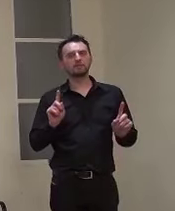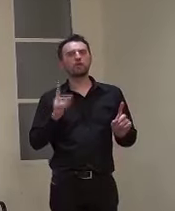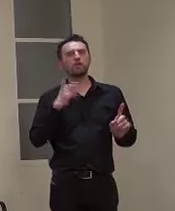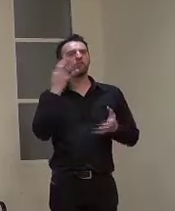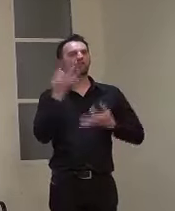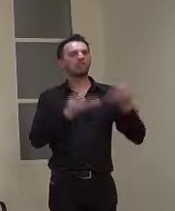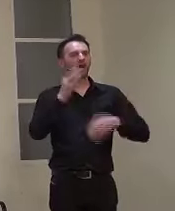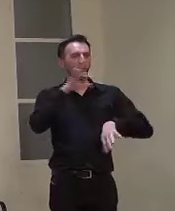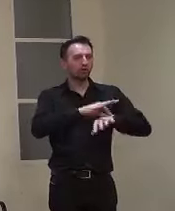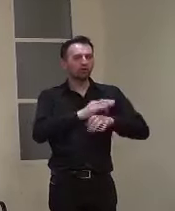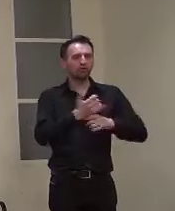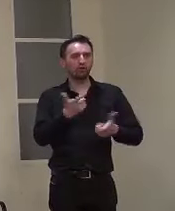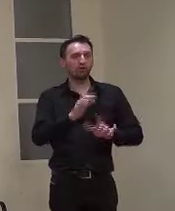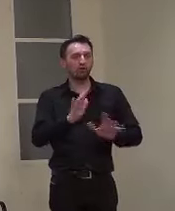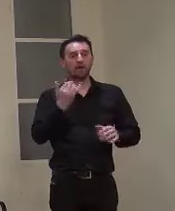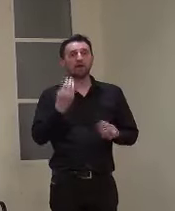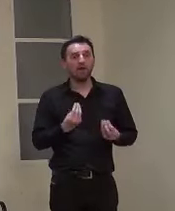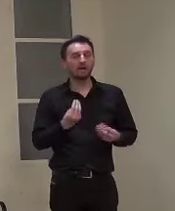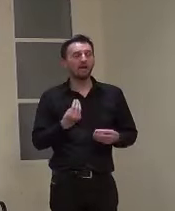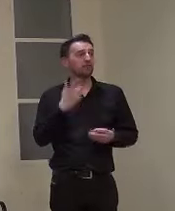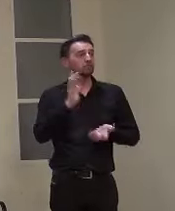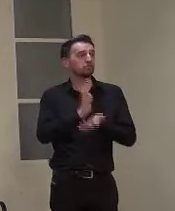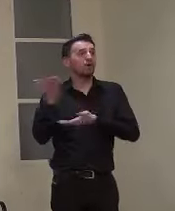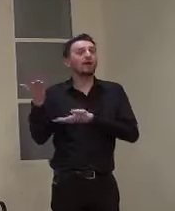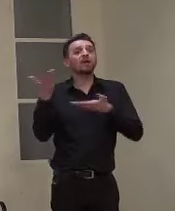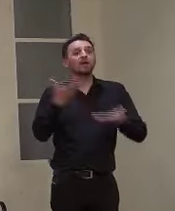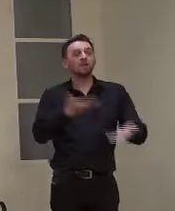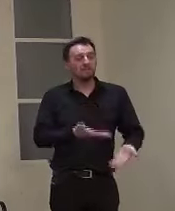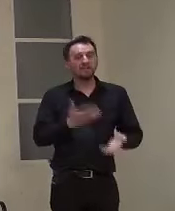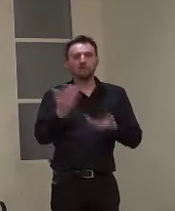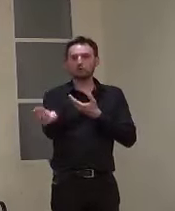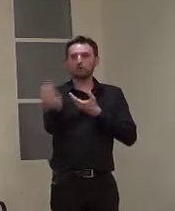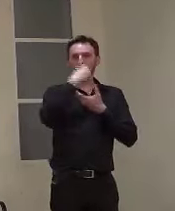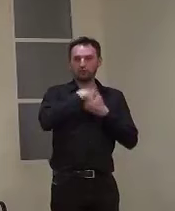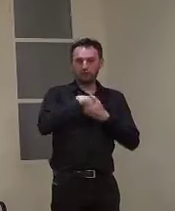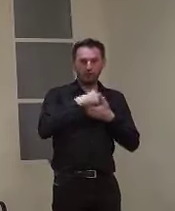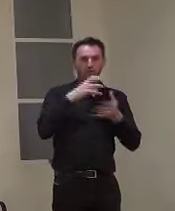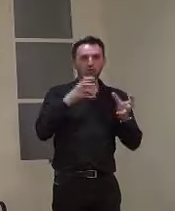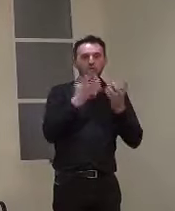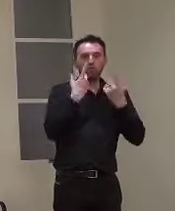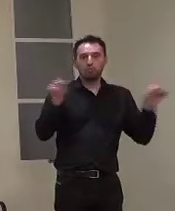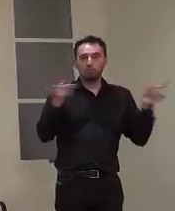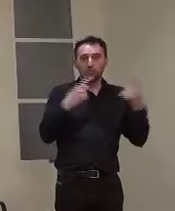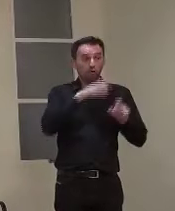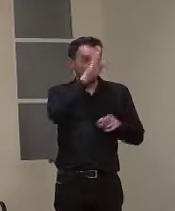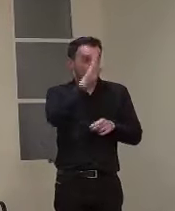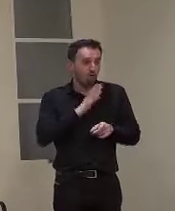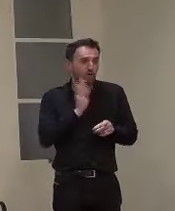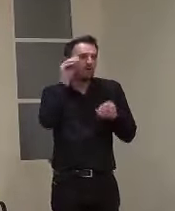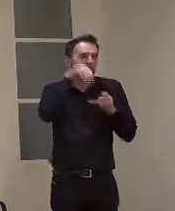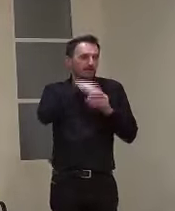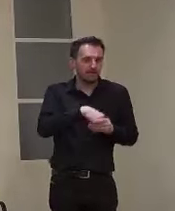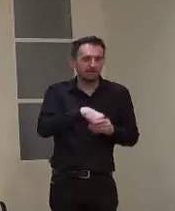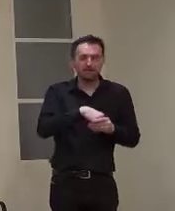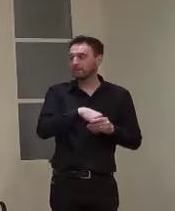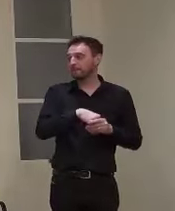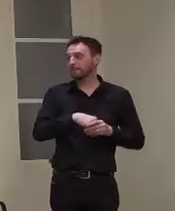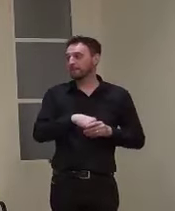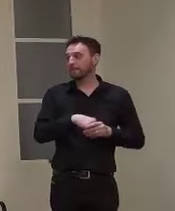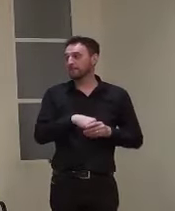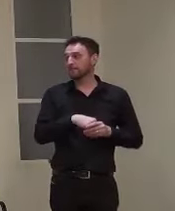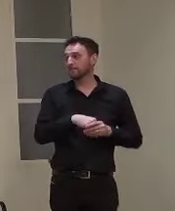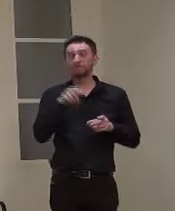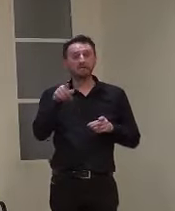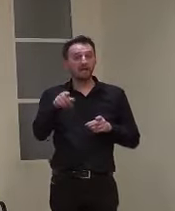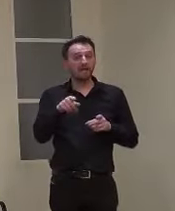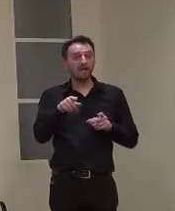o lo que hay es una invitación a formar parte de una orquesta y el chico es el piel toma